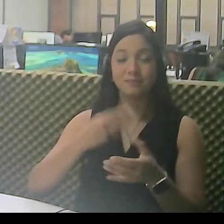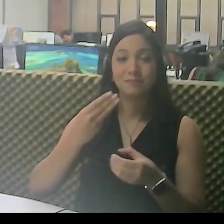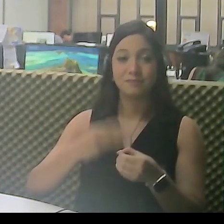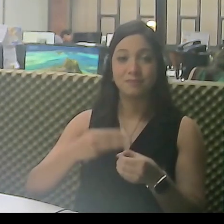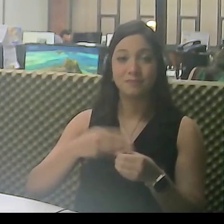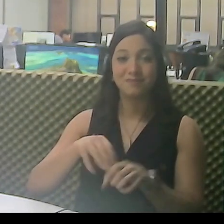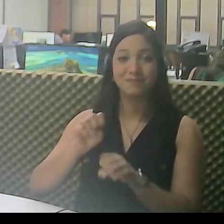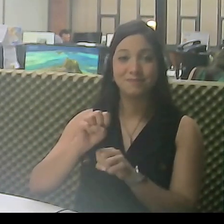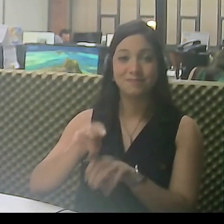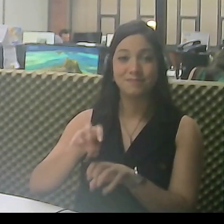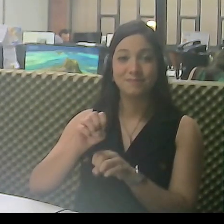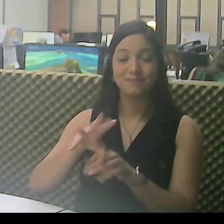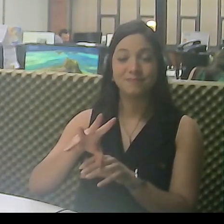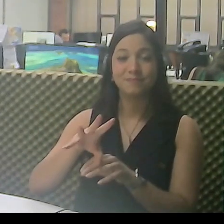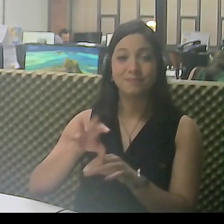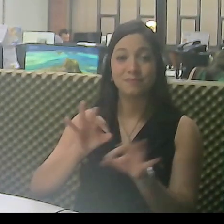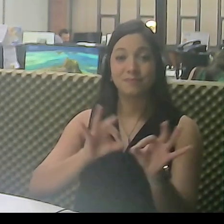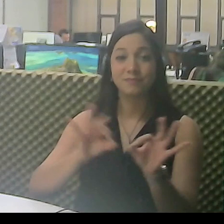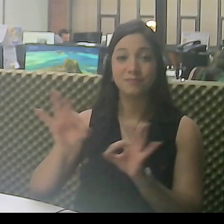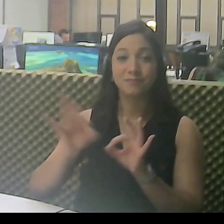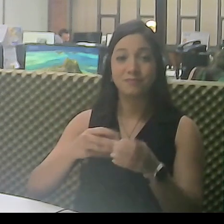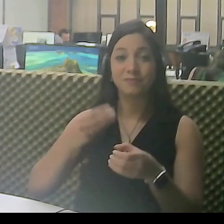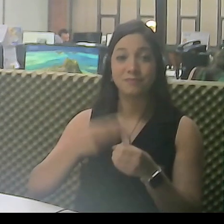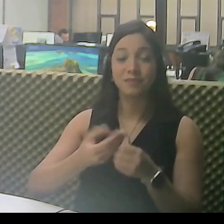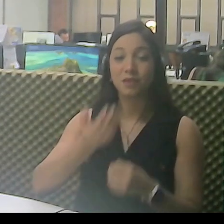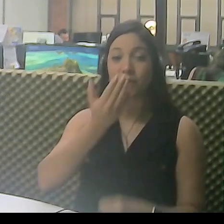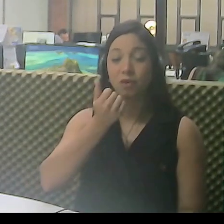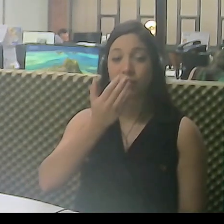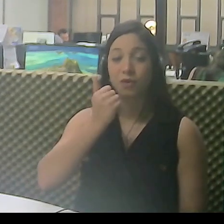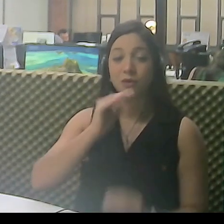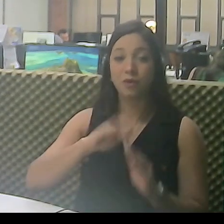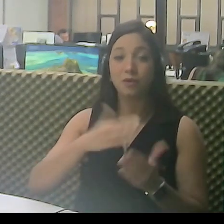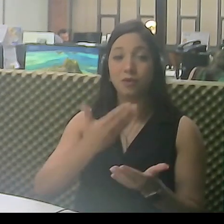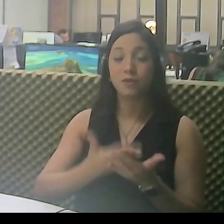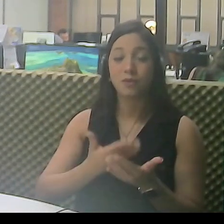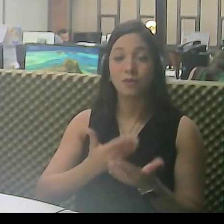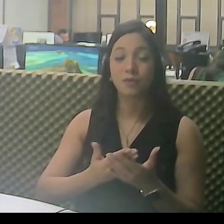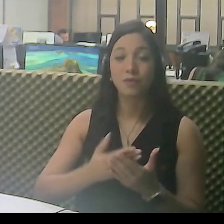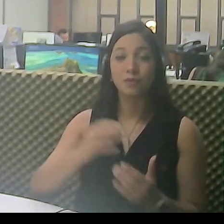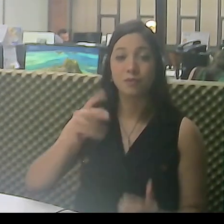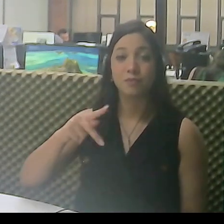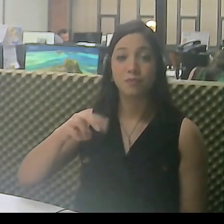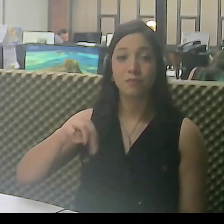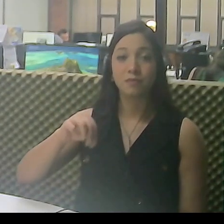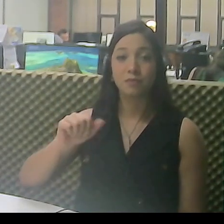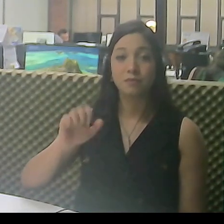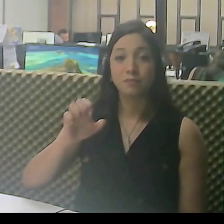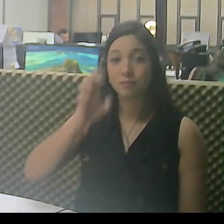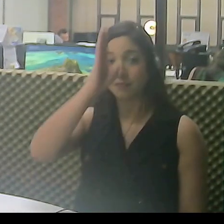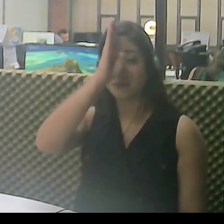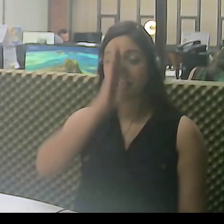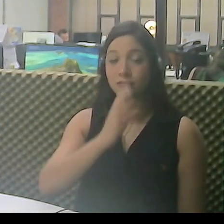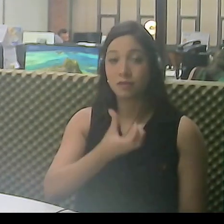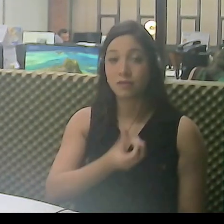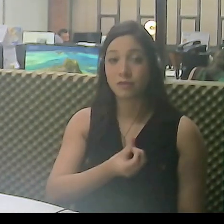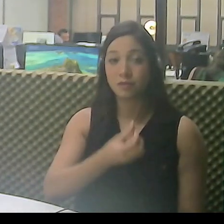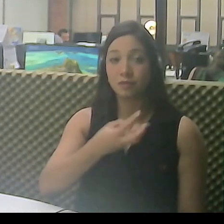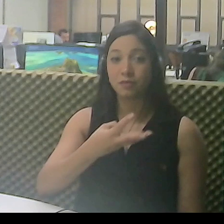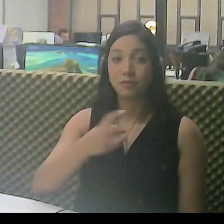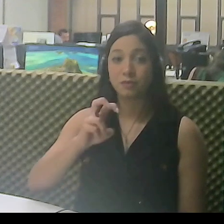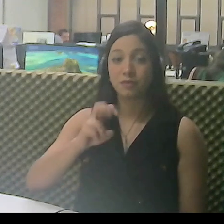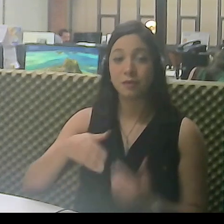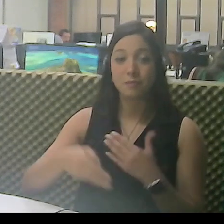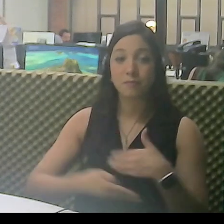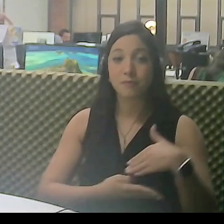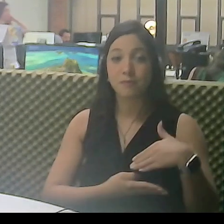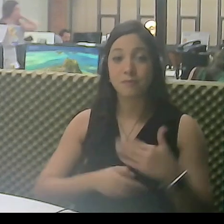Municipal de Educação, por meio do Programa Municipal de Alimentação Escolar, o PMAE, atenderá gratuitamente 635